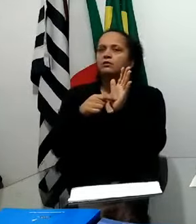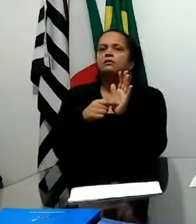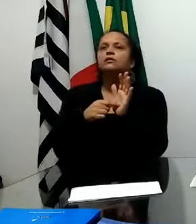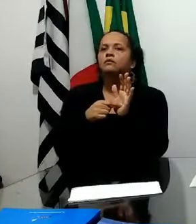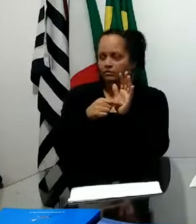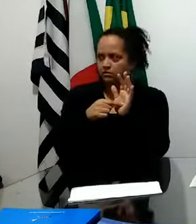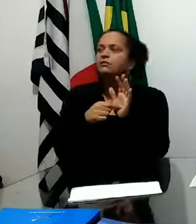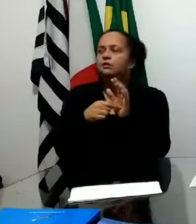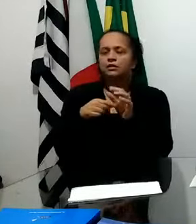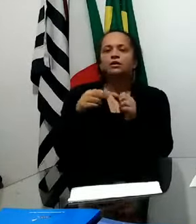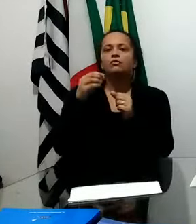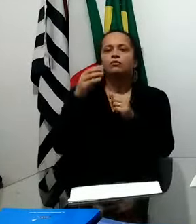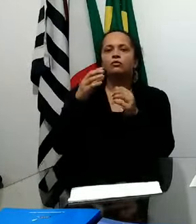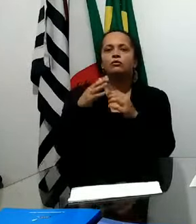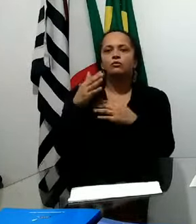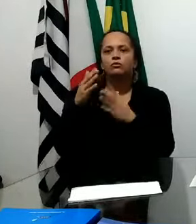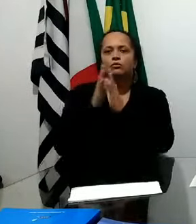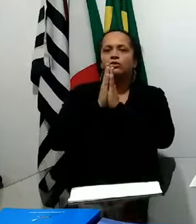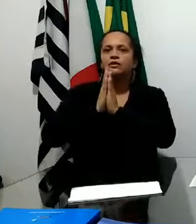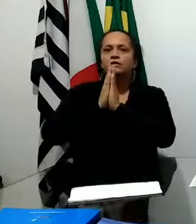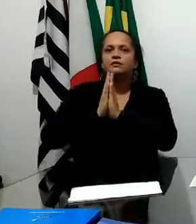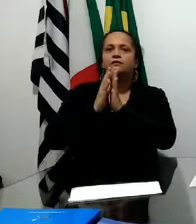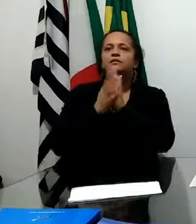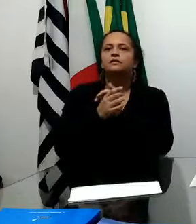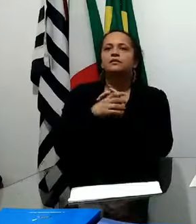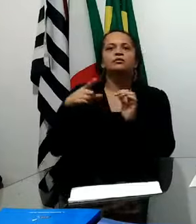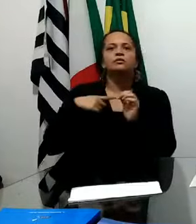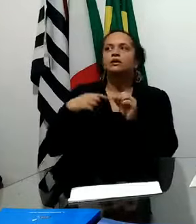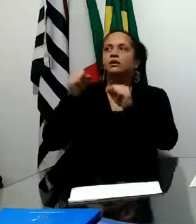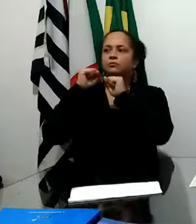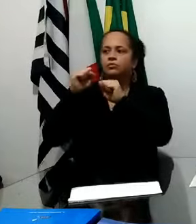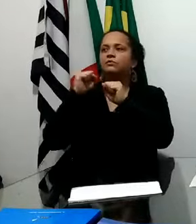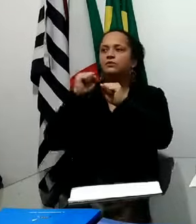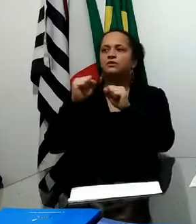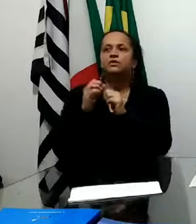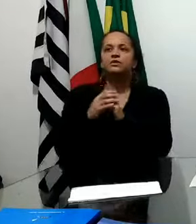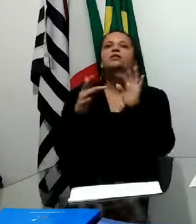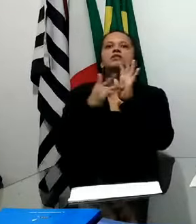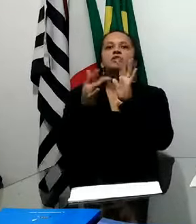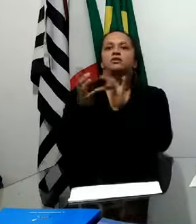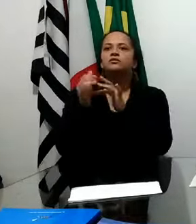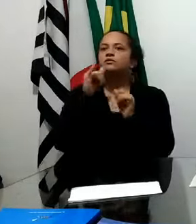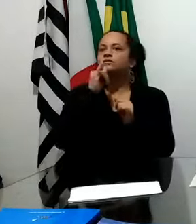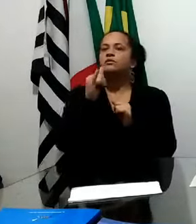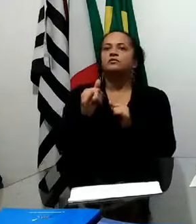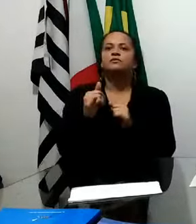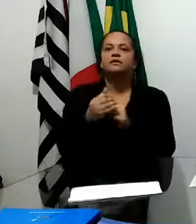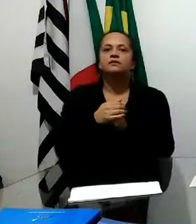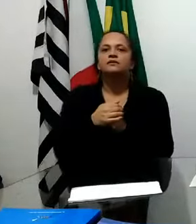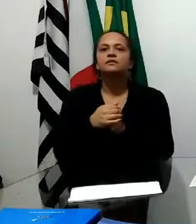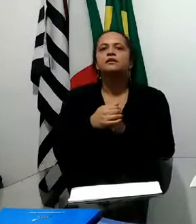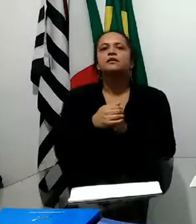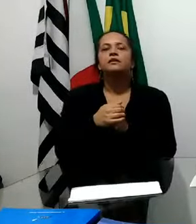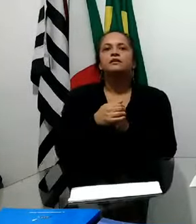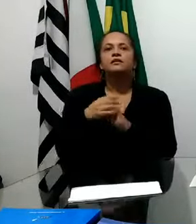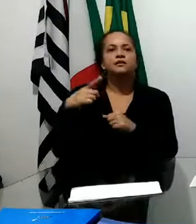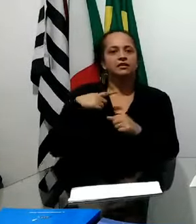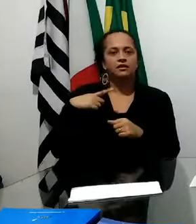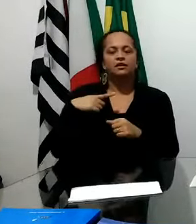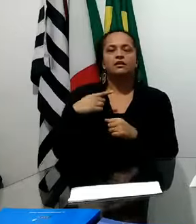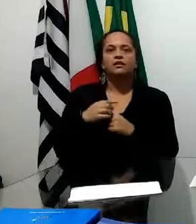dado autoridades espirituais. Jesus disse lá em Lucas 10:19, eis aí vos dei autoridade